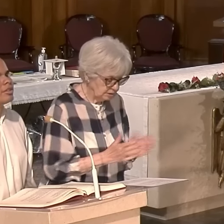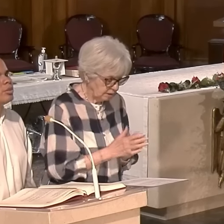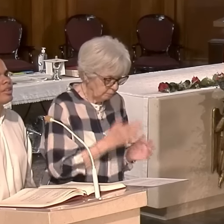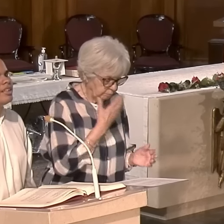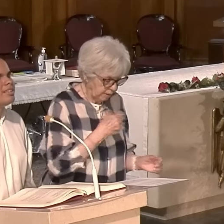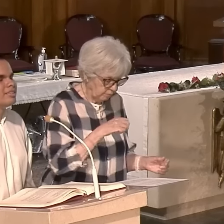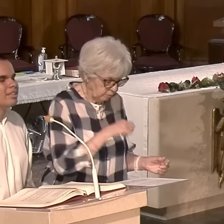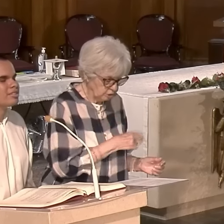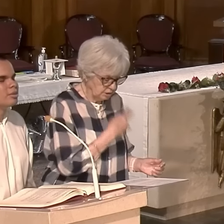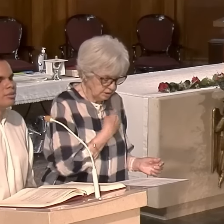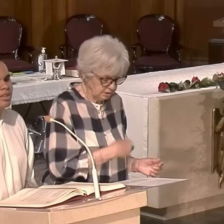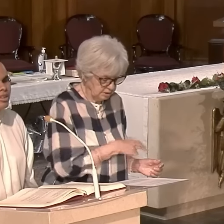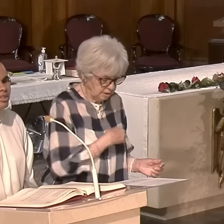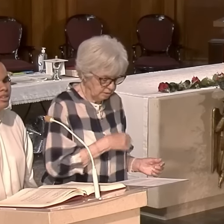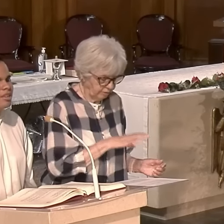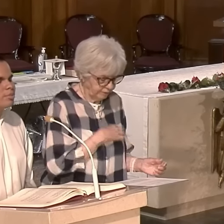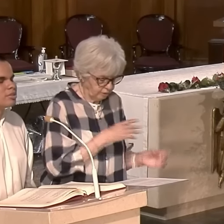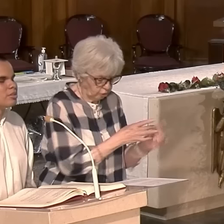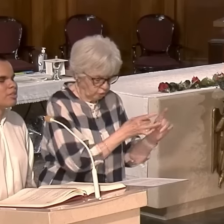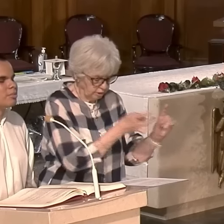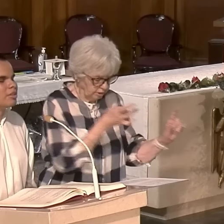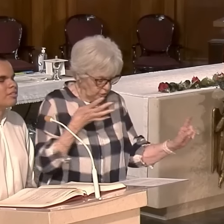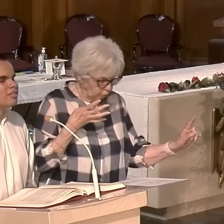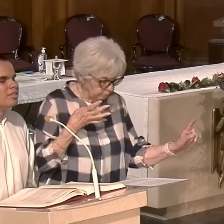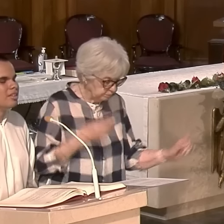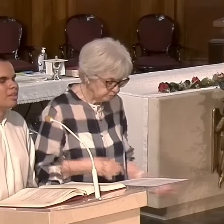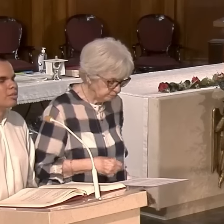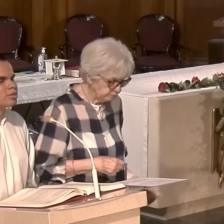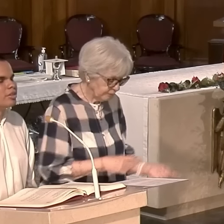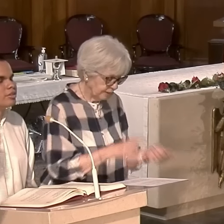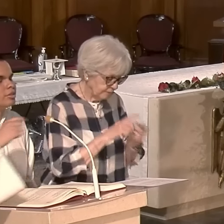Lectura de la segunda carta del apóstol San Pablo a los Corintios.